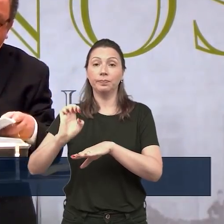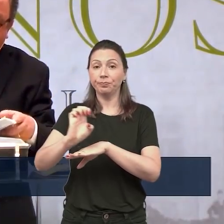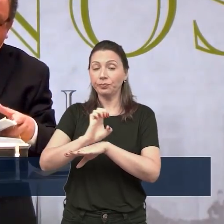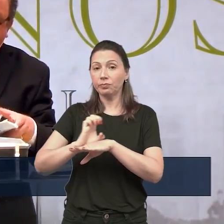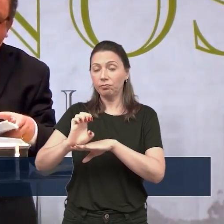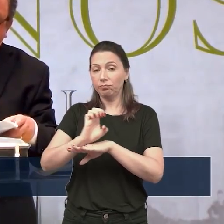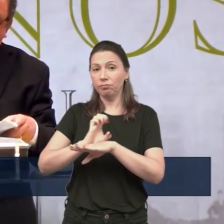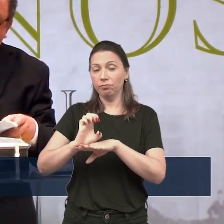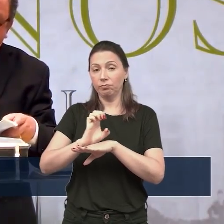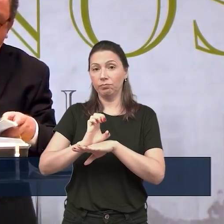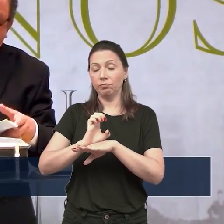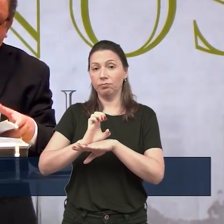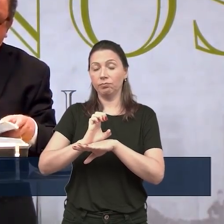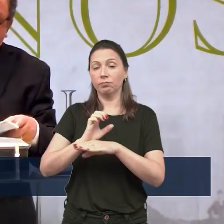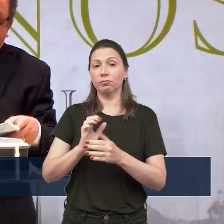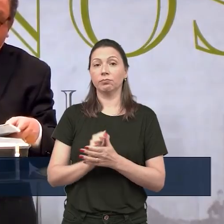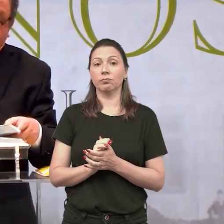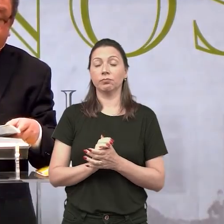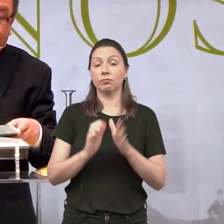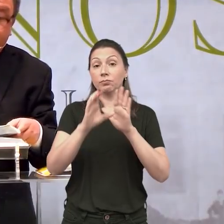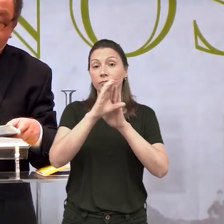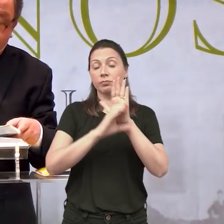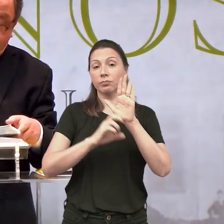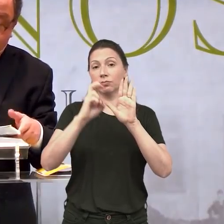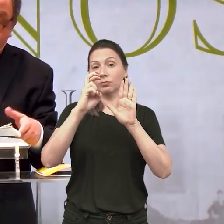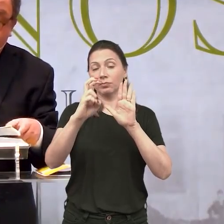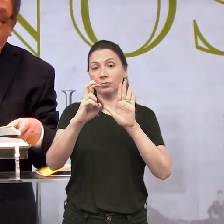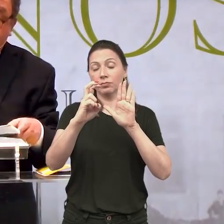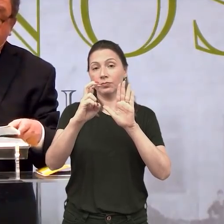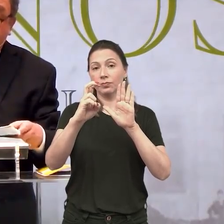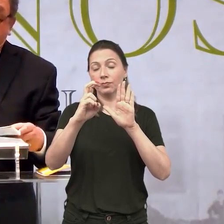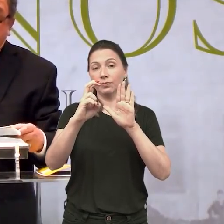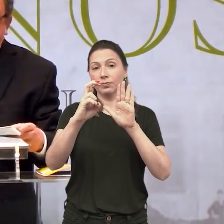pulinho lá em Efésios, capítulo 5.